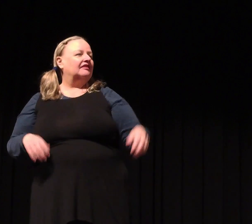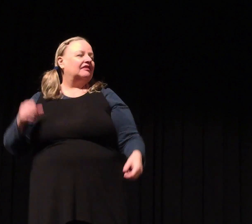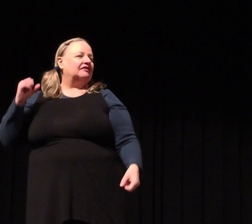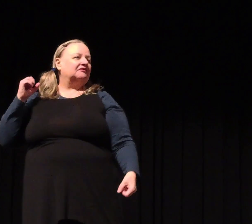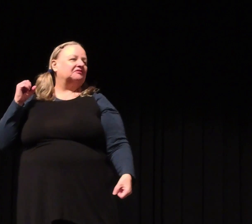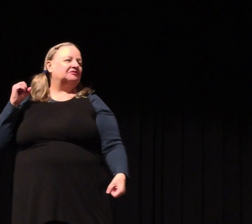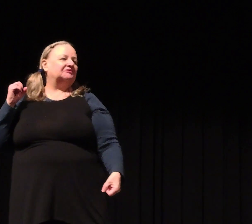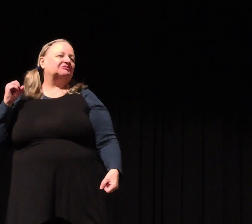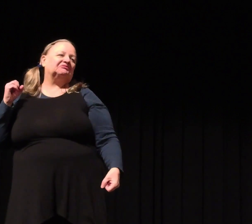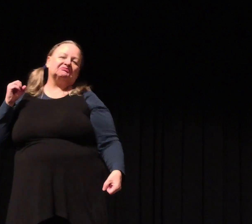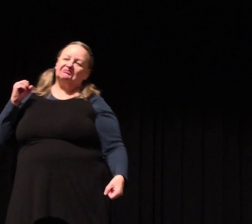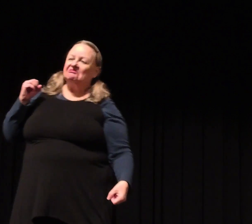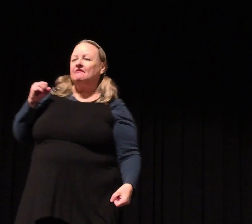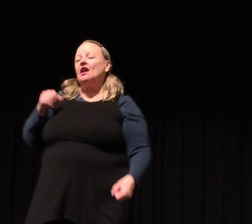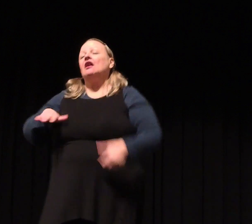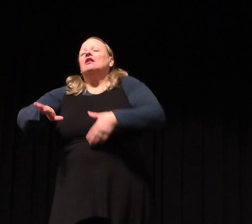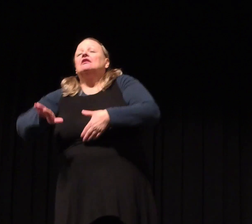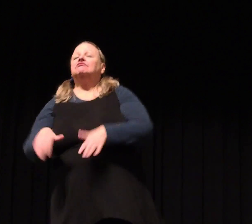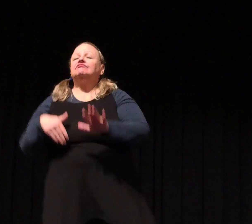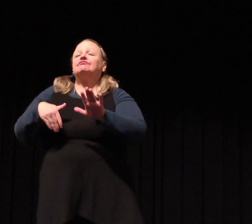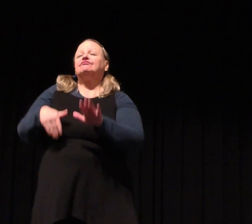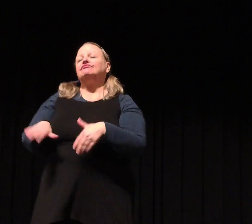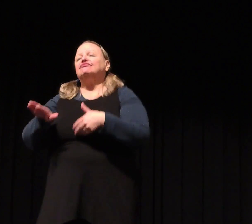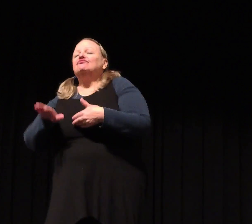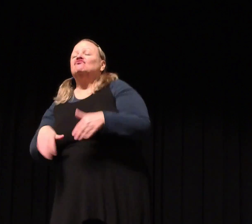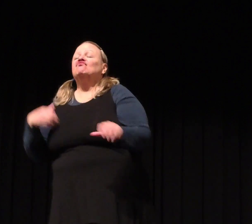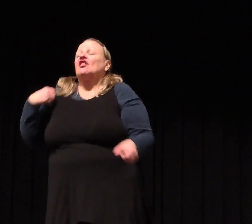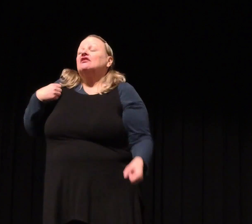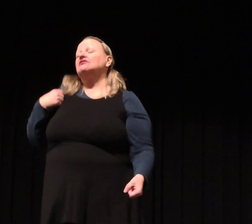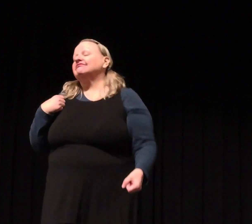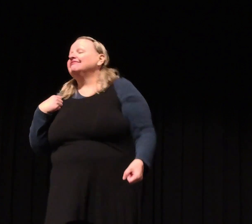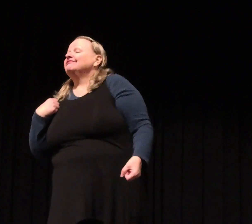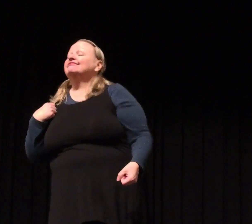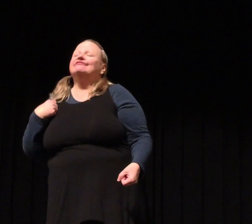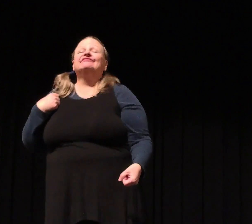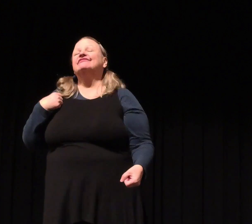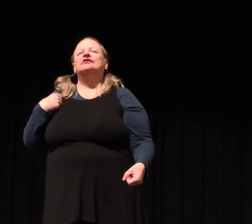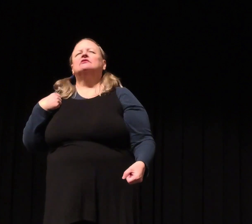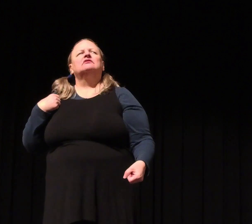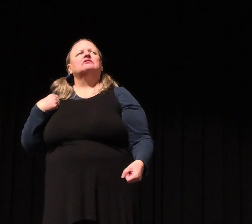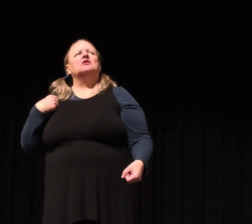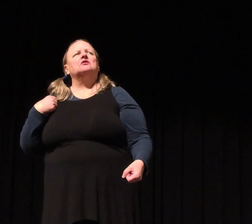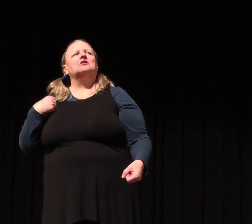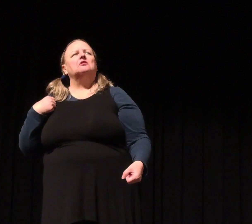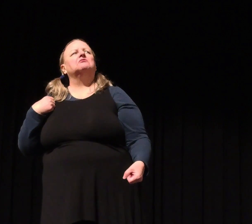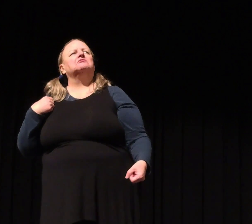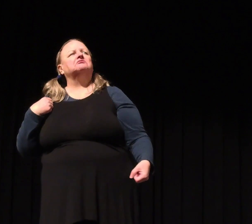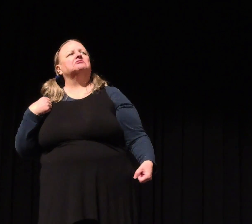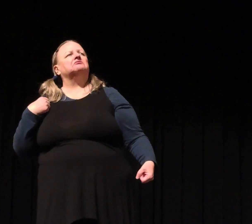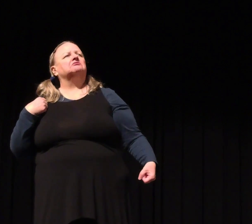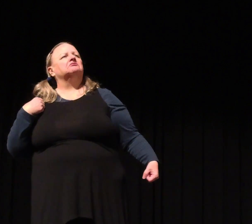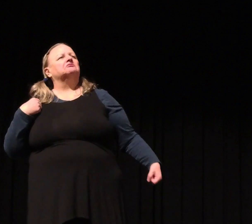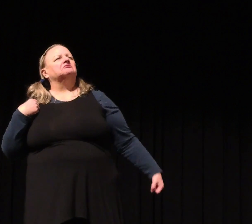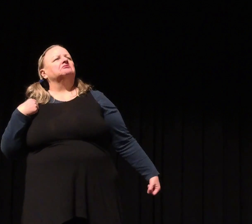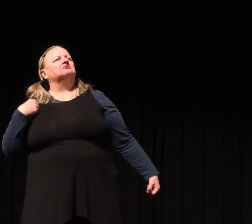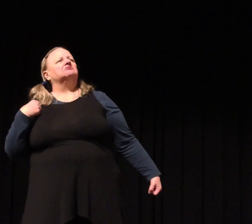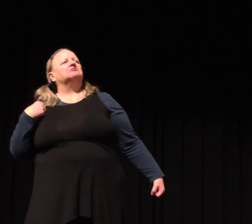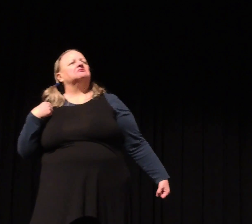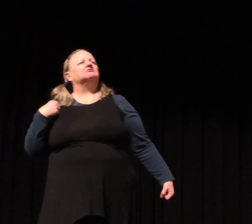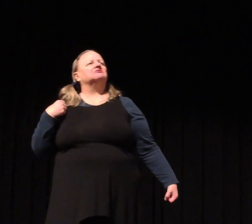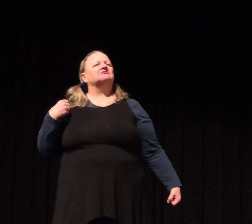Il s'en va. Bon, je reprends le chemin. Hein? Ben.